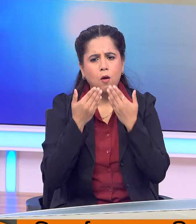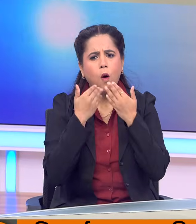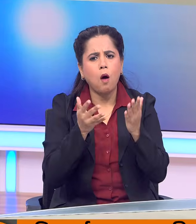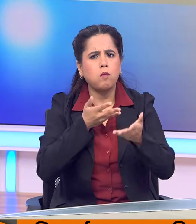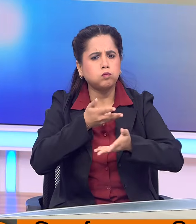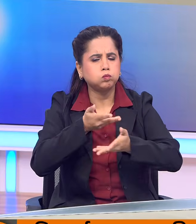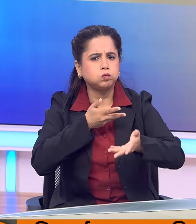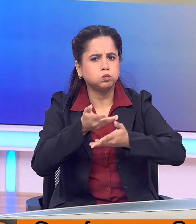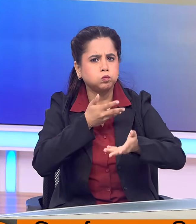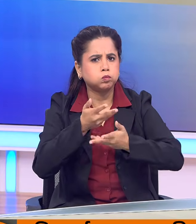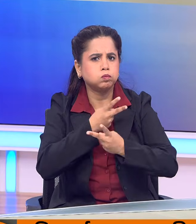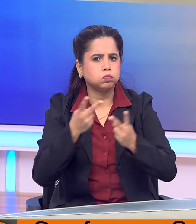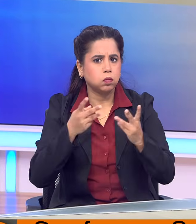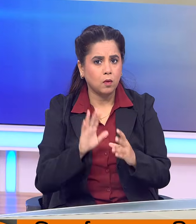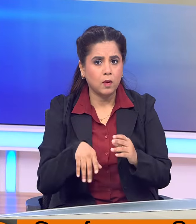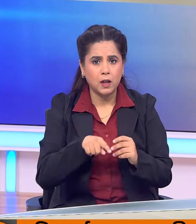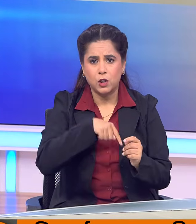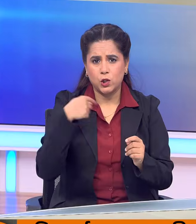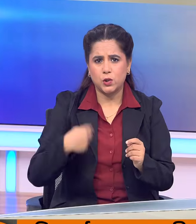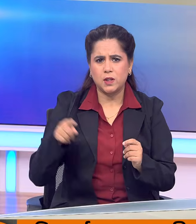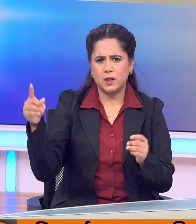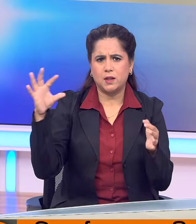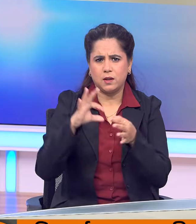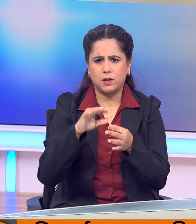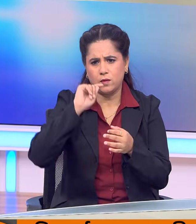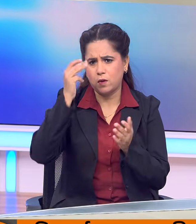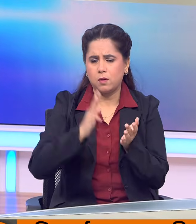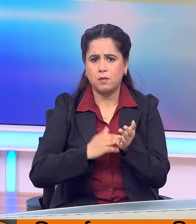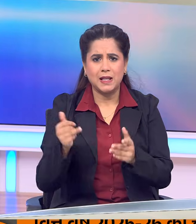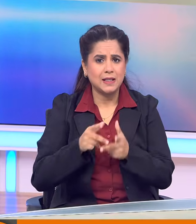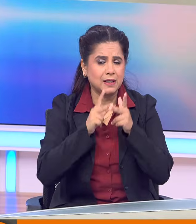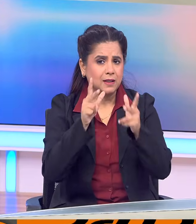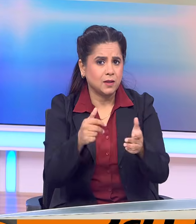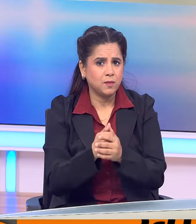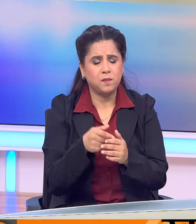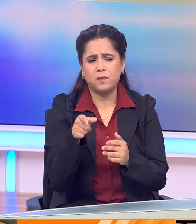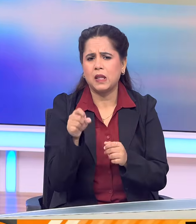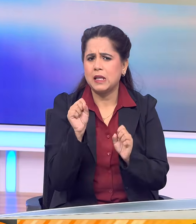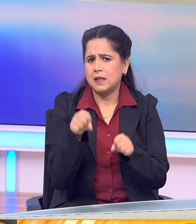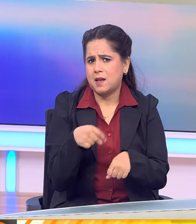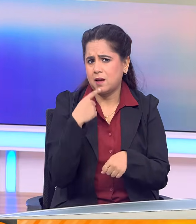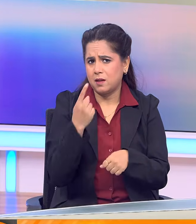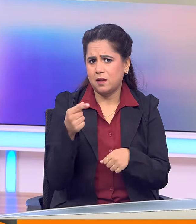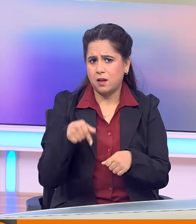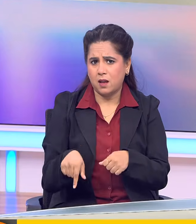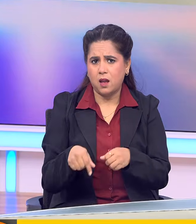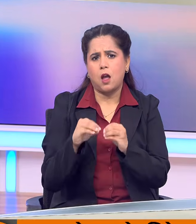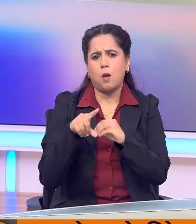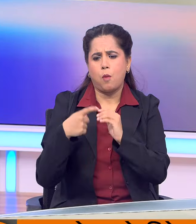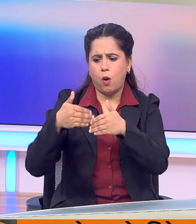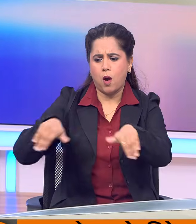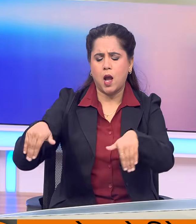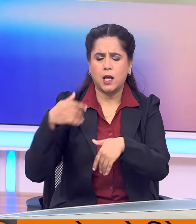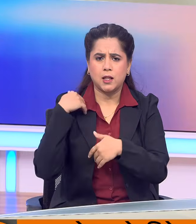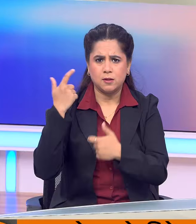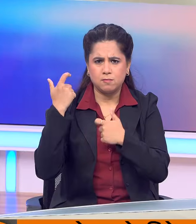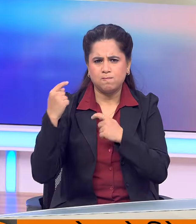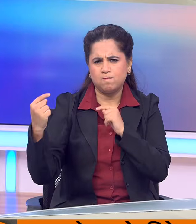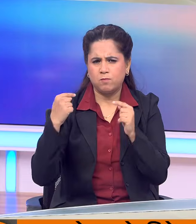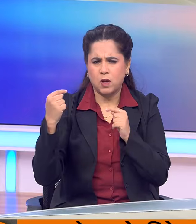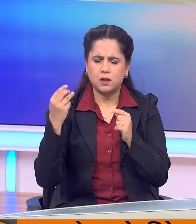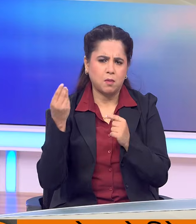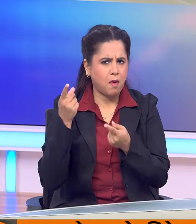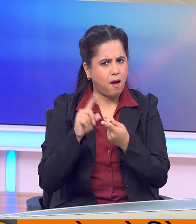राय रखी है। चीन से संबंधों पर विदेश मंत्री ने कहा कि निश्चित रूप से सीमा विवाद का दोनों देशों पर असर